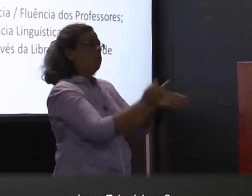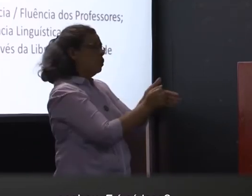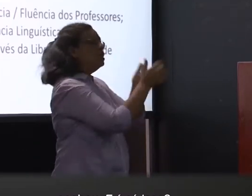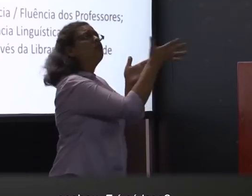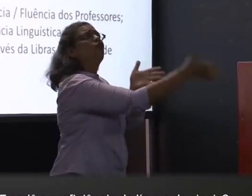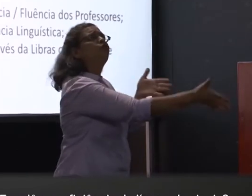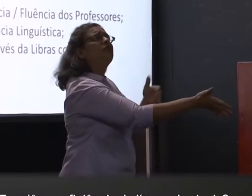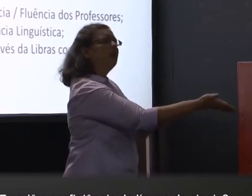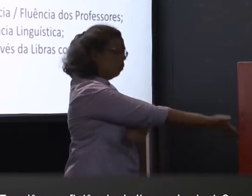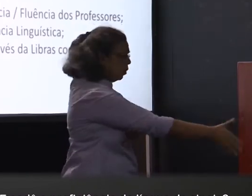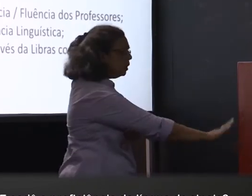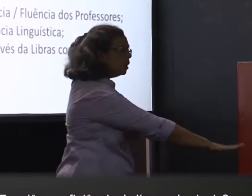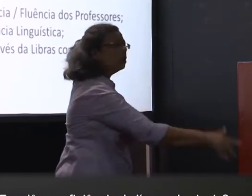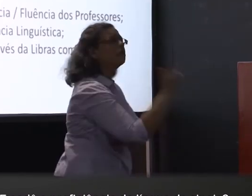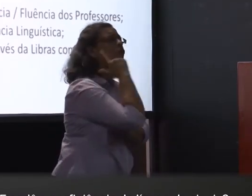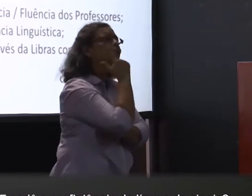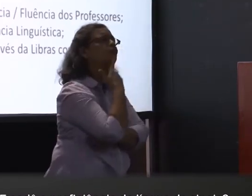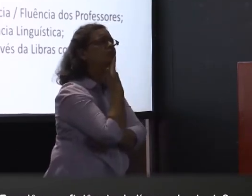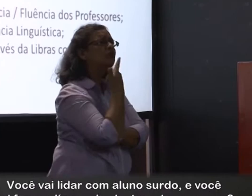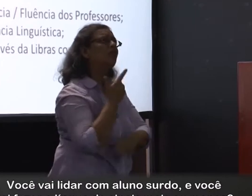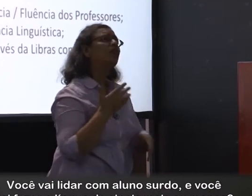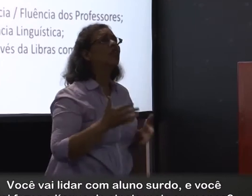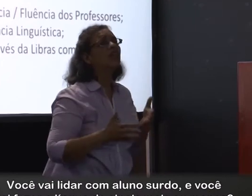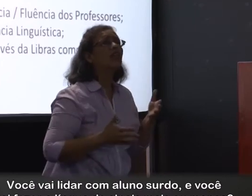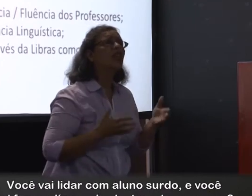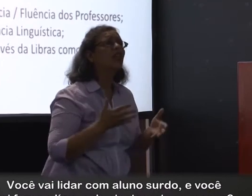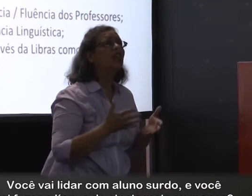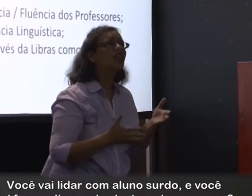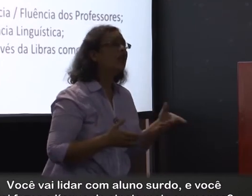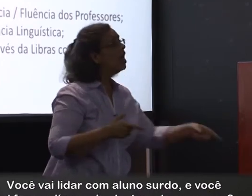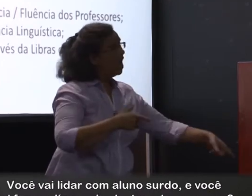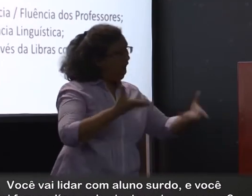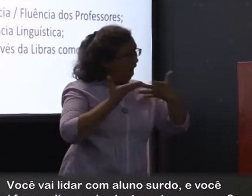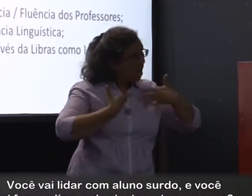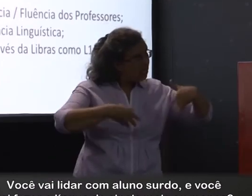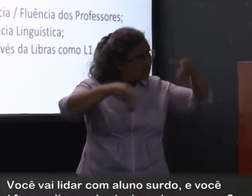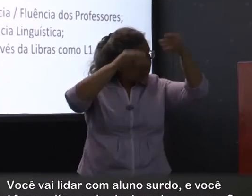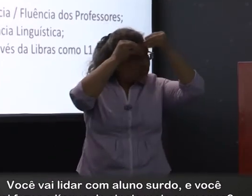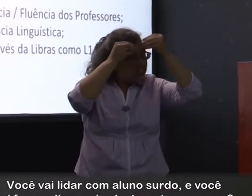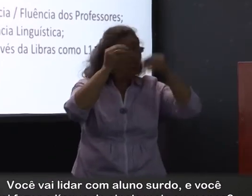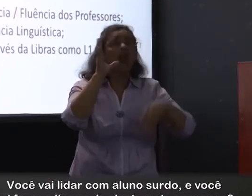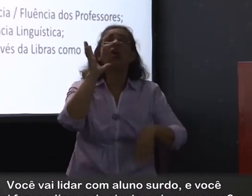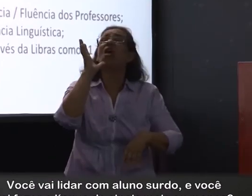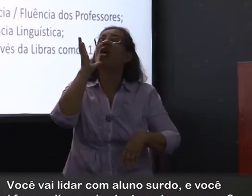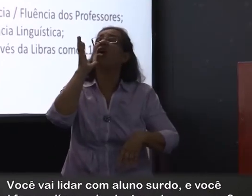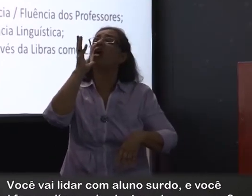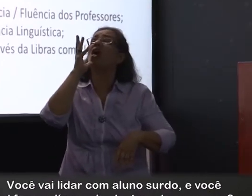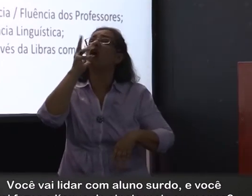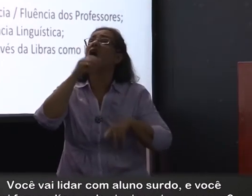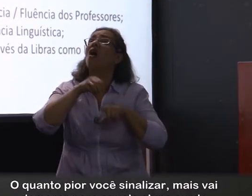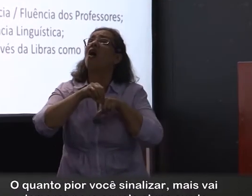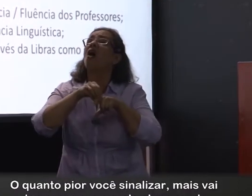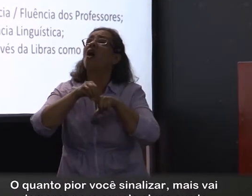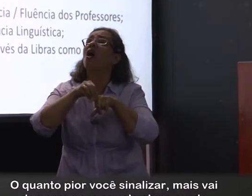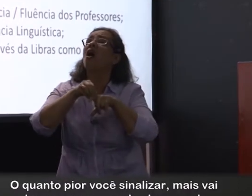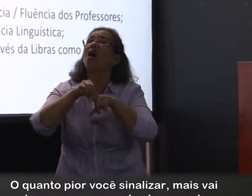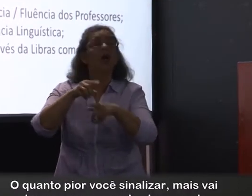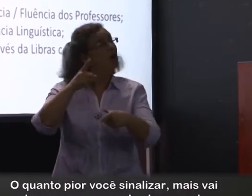isso. E cadê a proficiência da língua de sinais? Você vai lidar com um aluno surdo, aí você vai fazer aquela língua de sinais assim, mais ou menos. E quanto pior